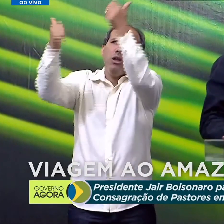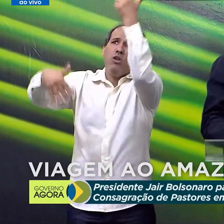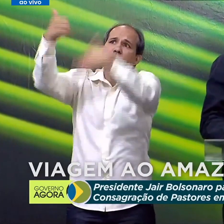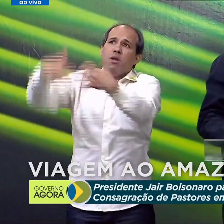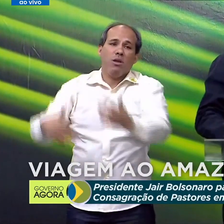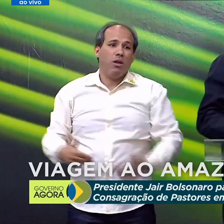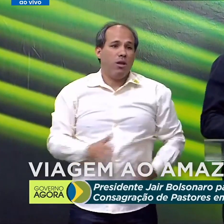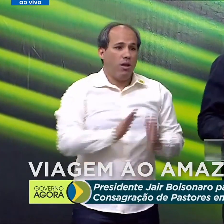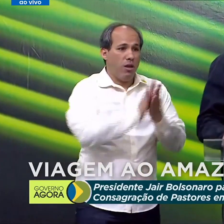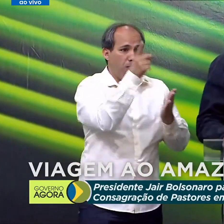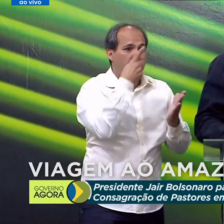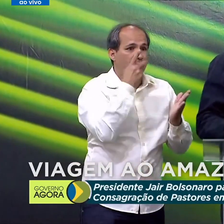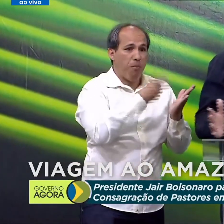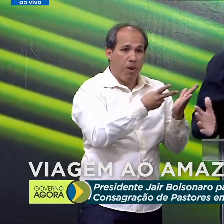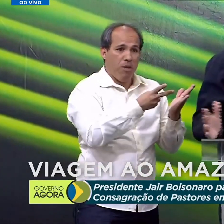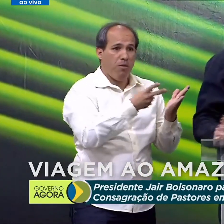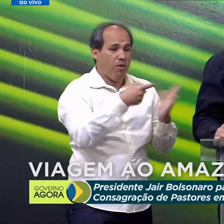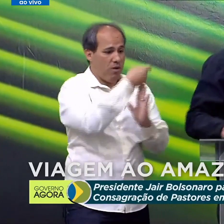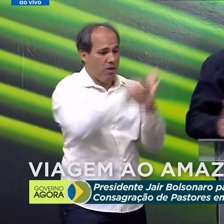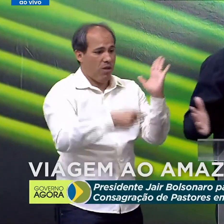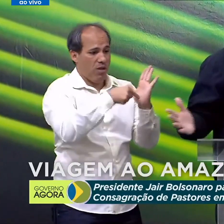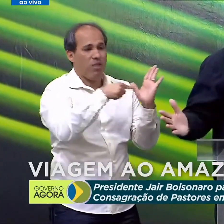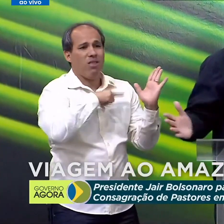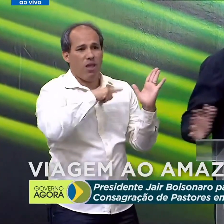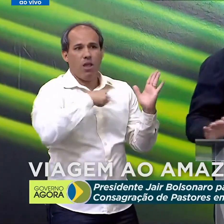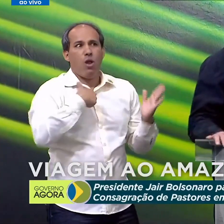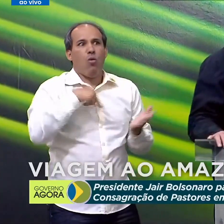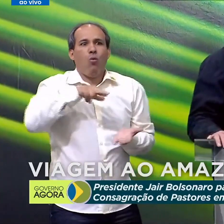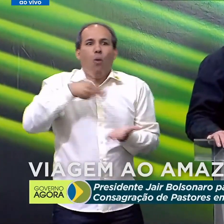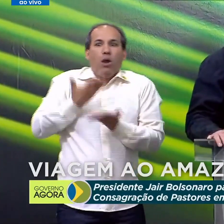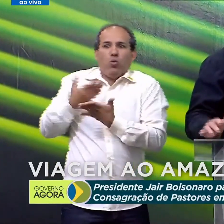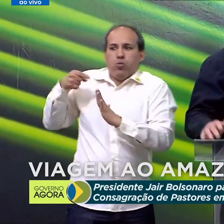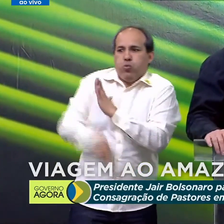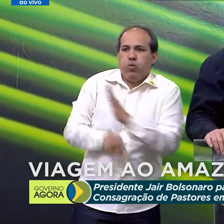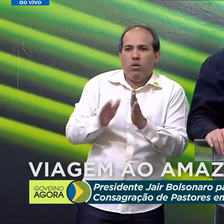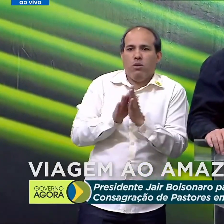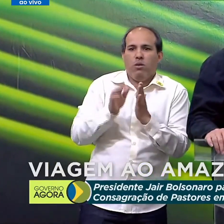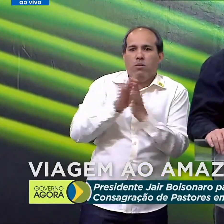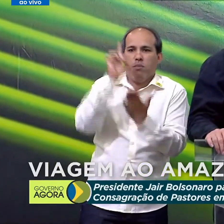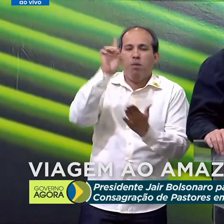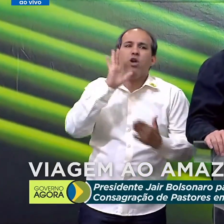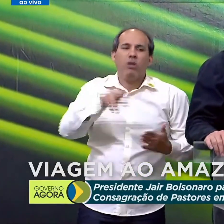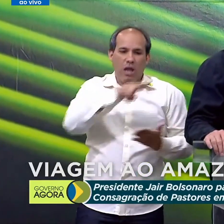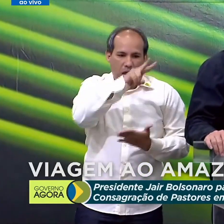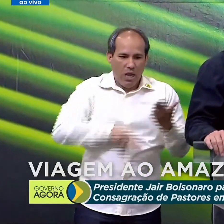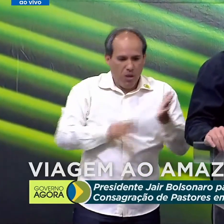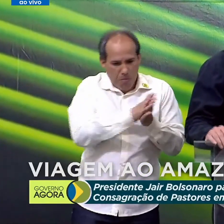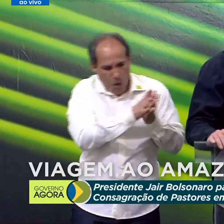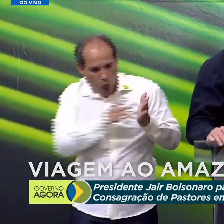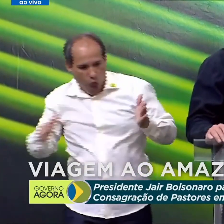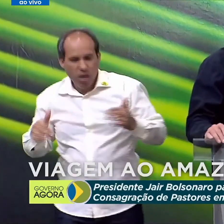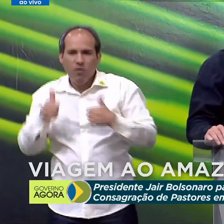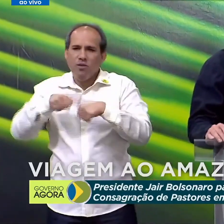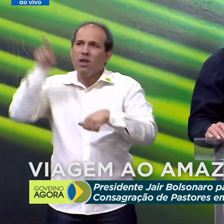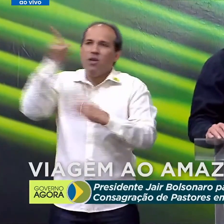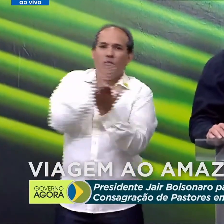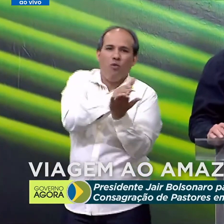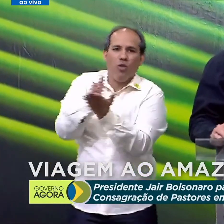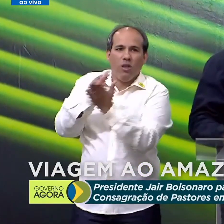Na própria Bíblia tem passagem, né? Eu não sou um estudioso da Bíblia, já li uma vez, quando estava na fronteira lá em